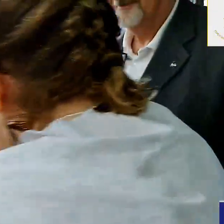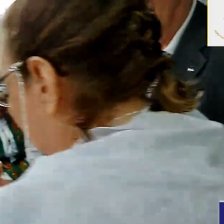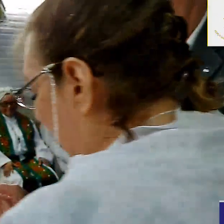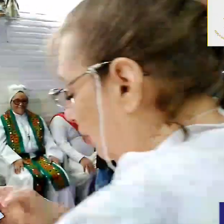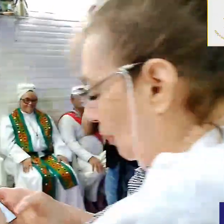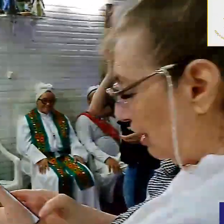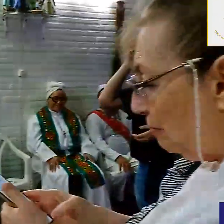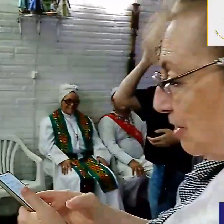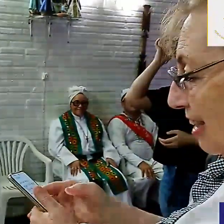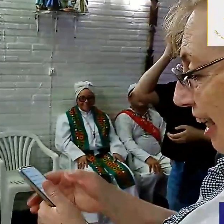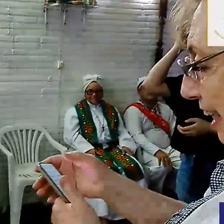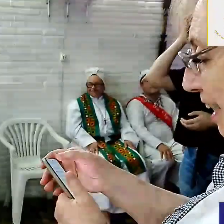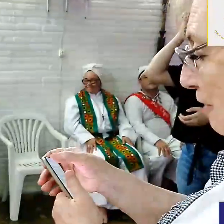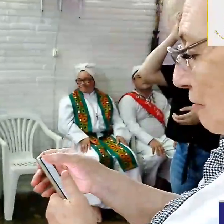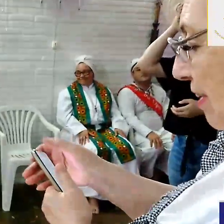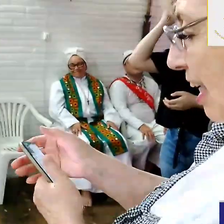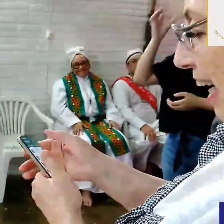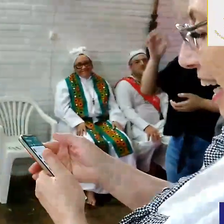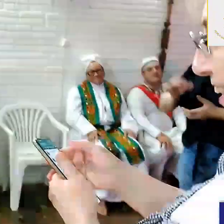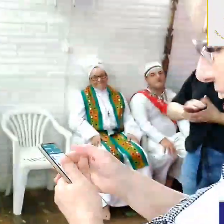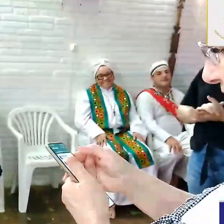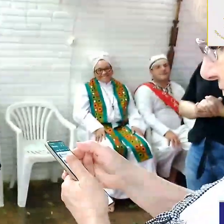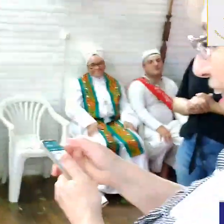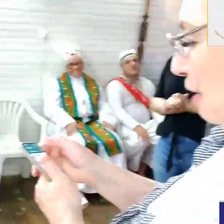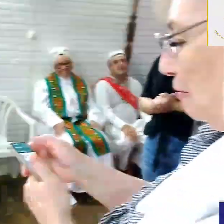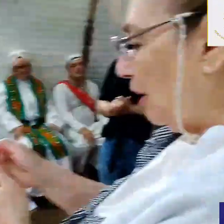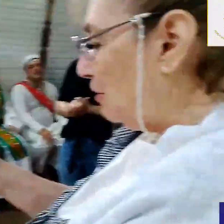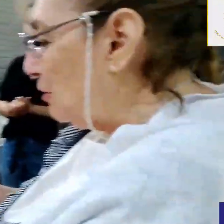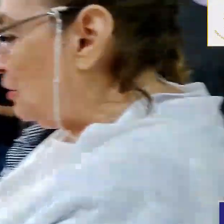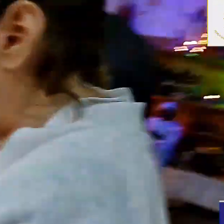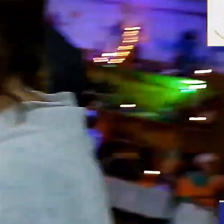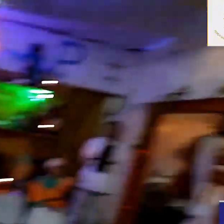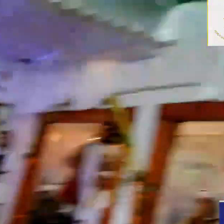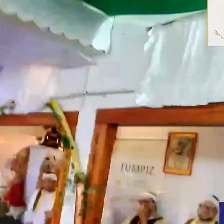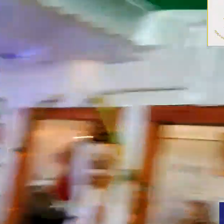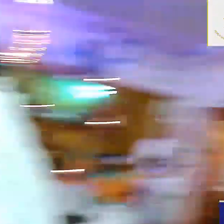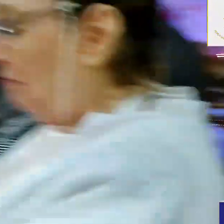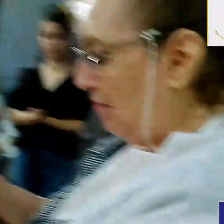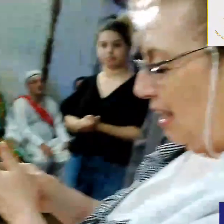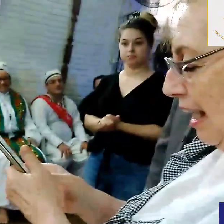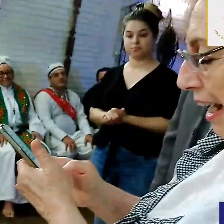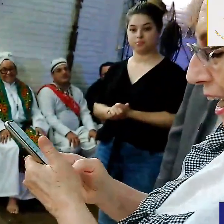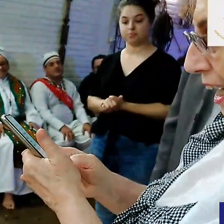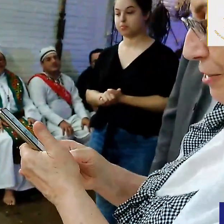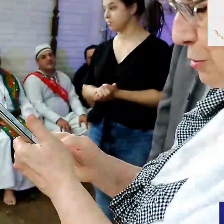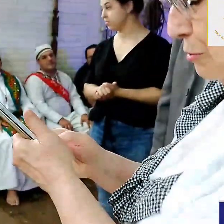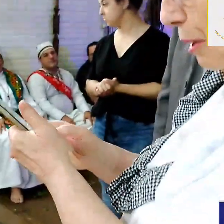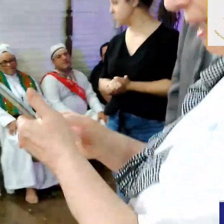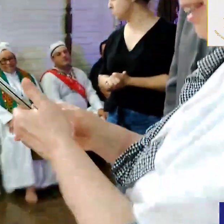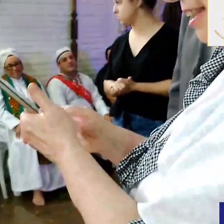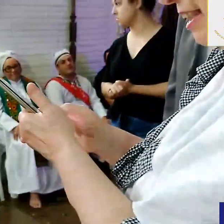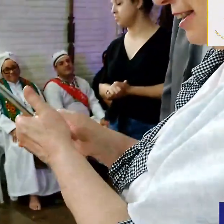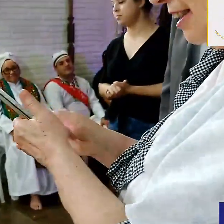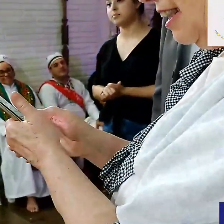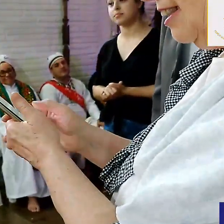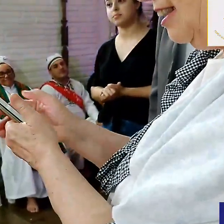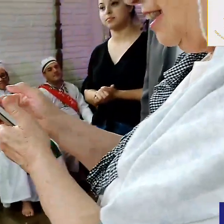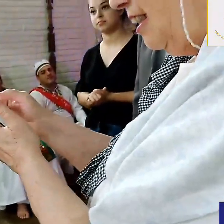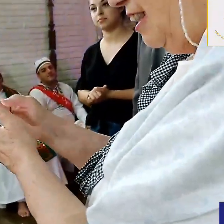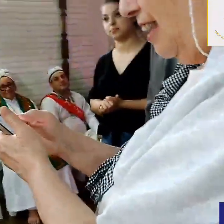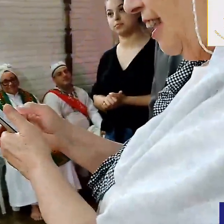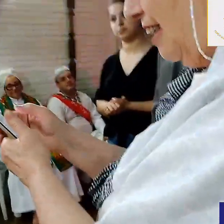batizou. Deixa eu lhe mostrar aqui, para o que o senhor veja, a sua